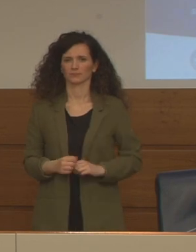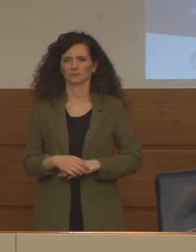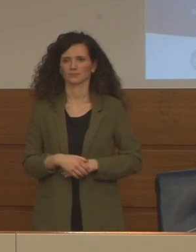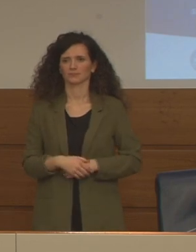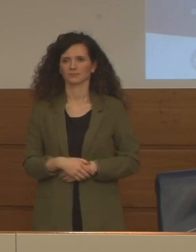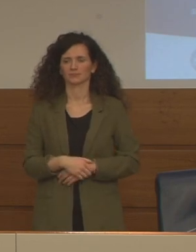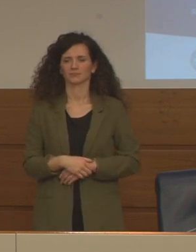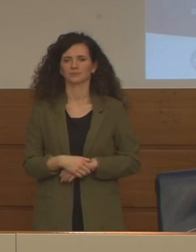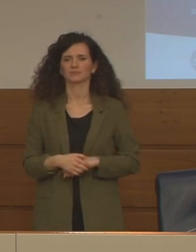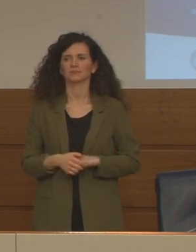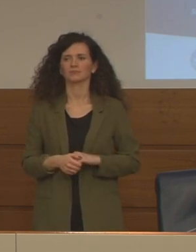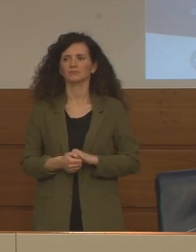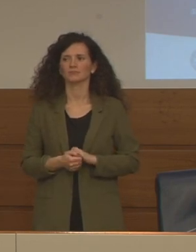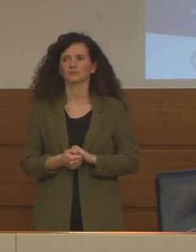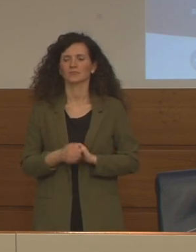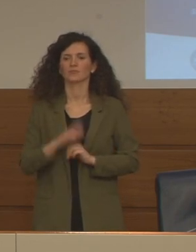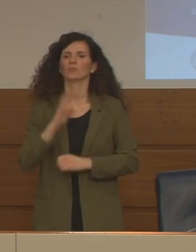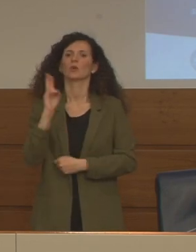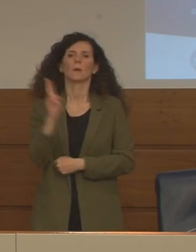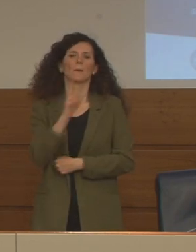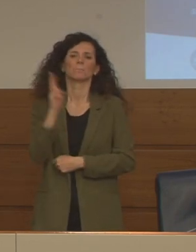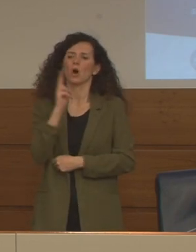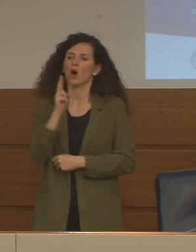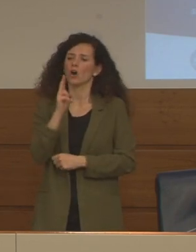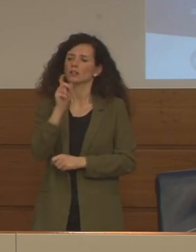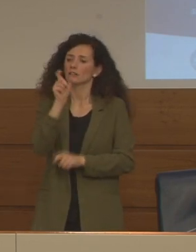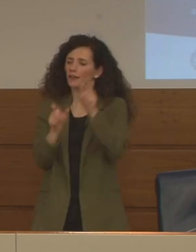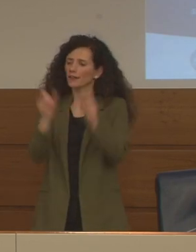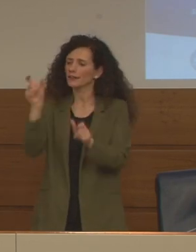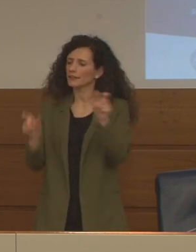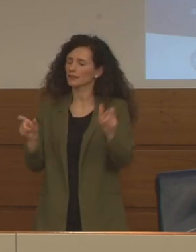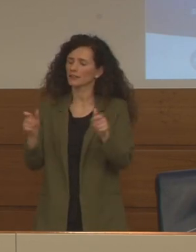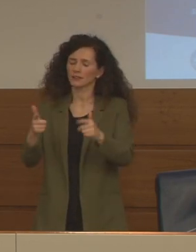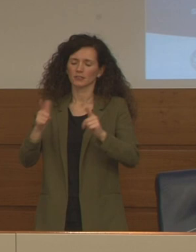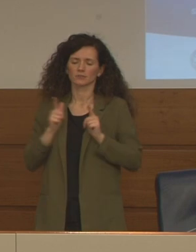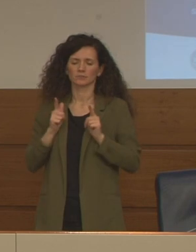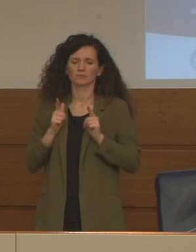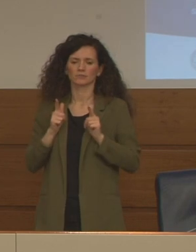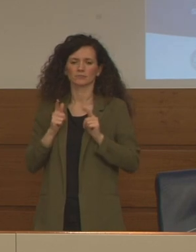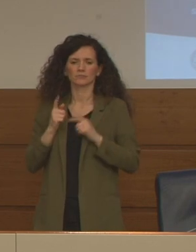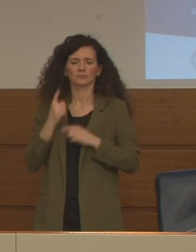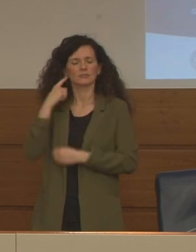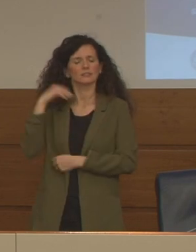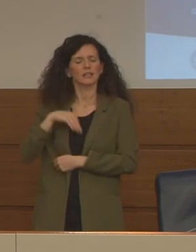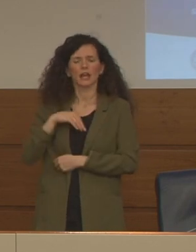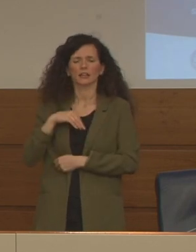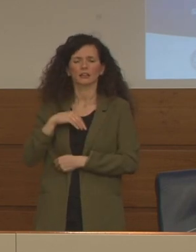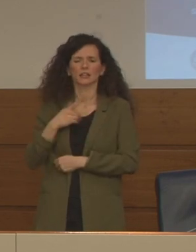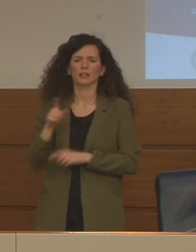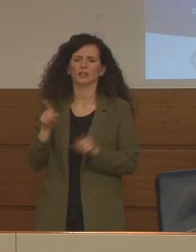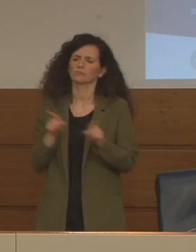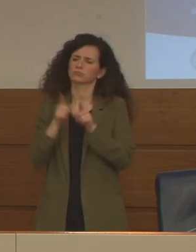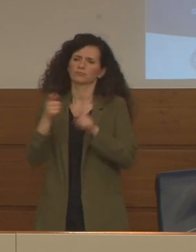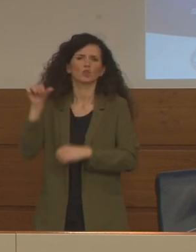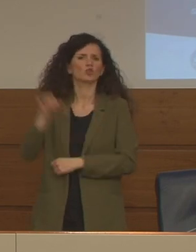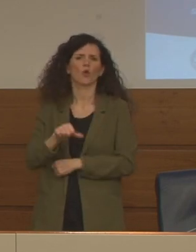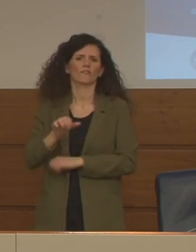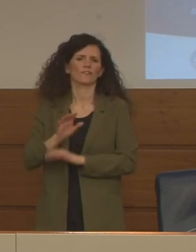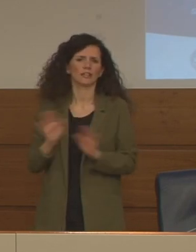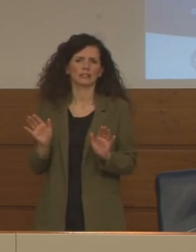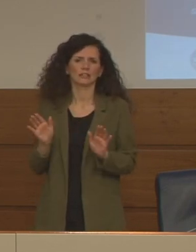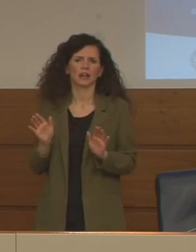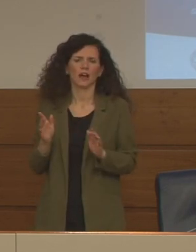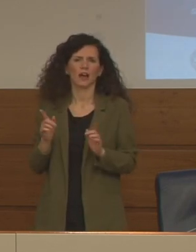premesso che ogni morte per noi una sconfitta e per tutto il personale sanitario è vera me per noi e nascono ogni